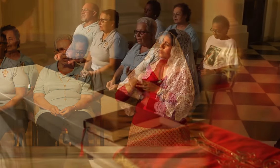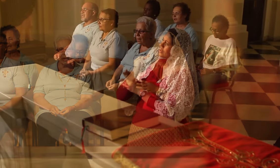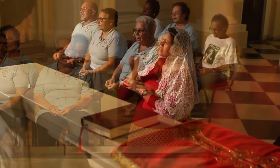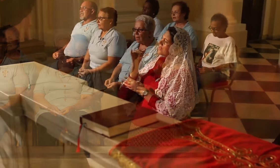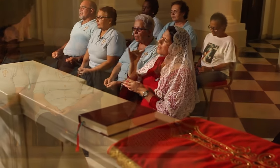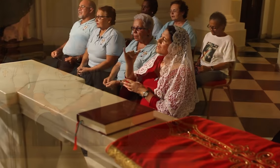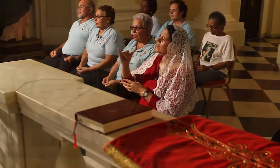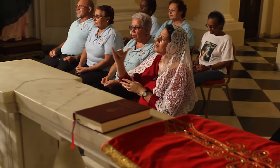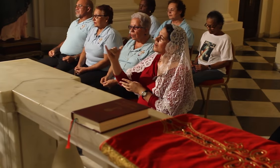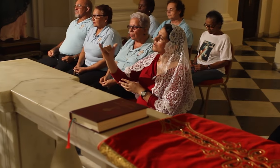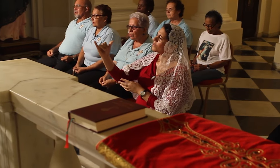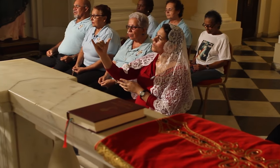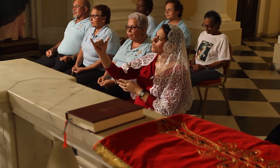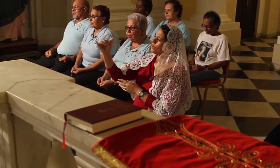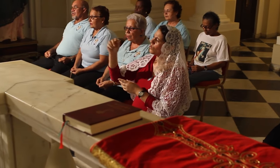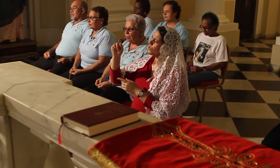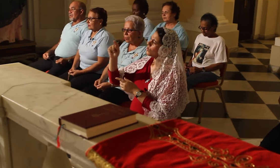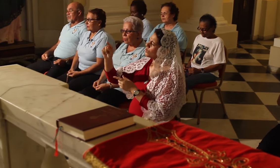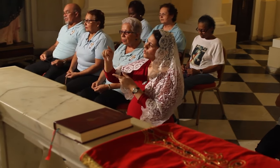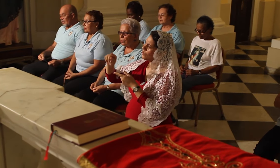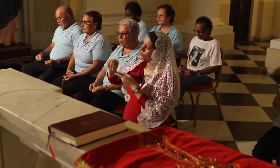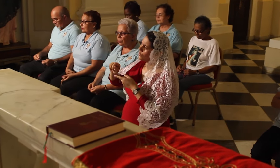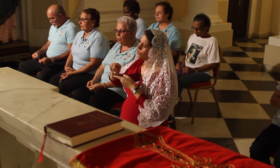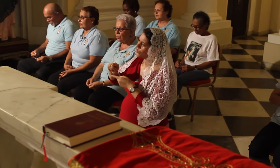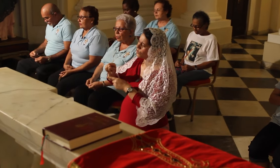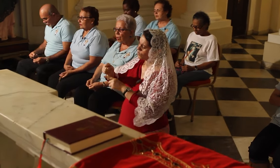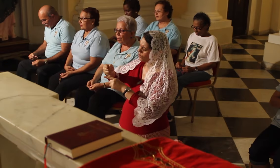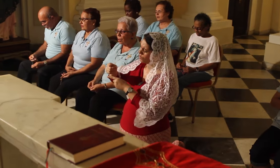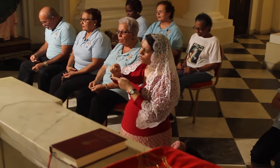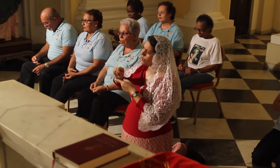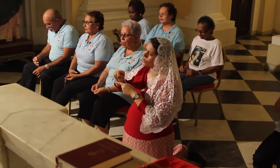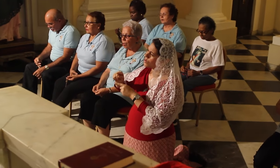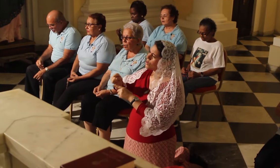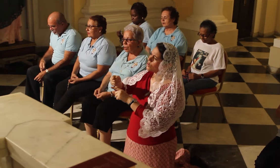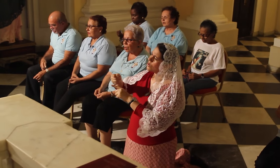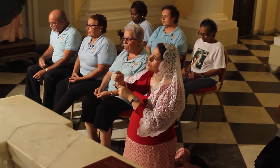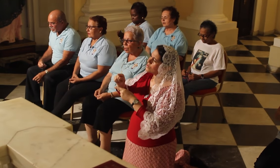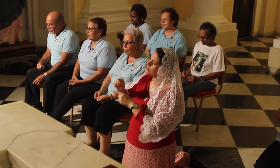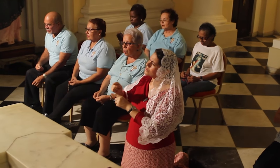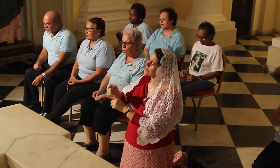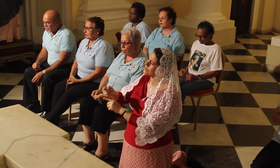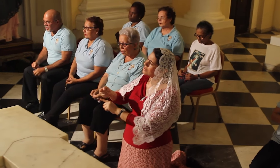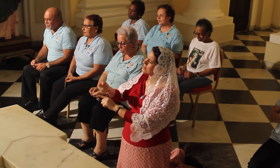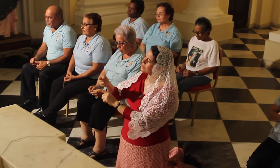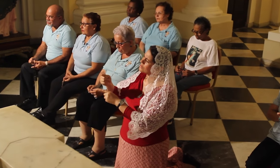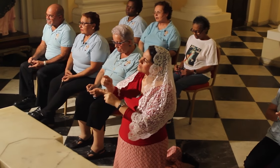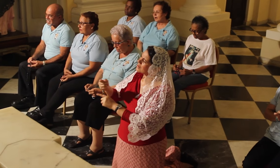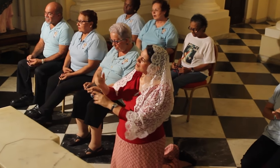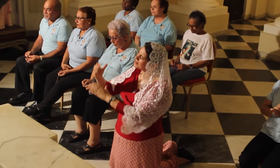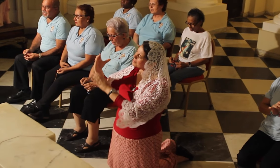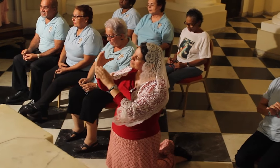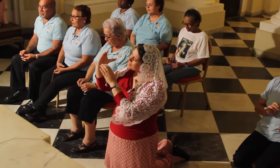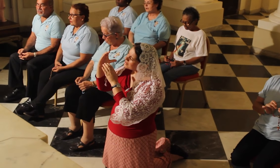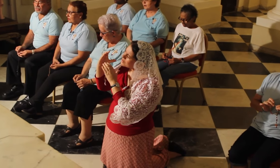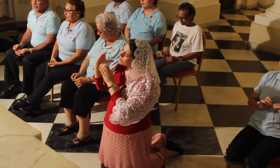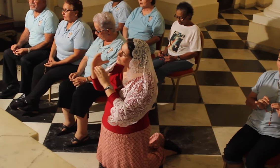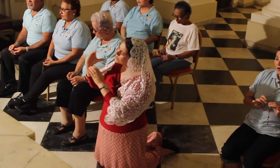entero. Por su dolorosa